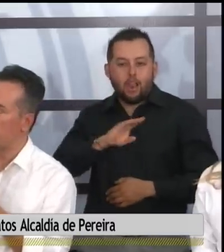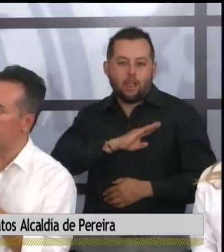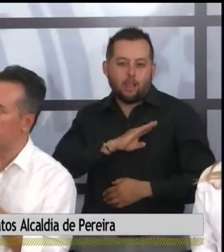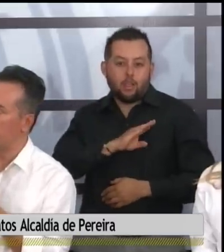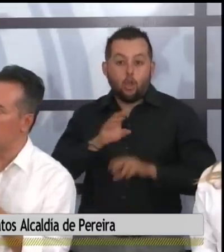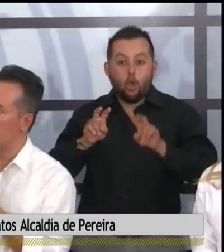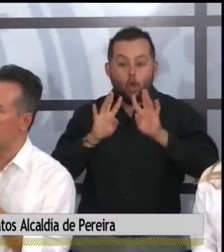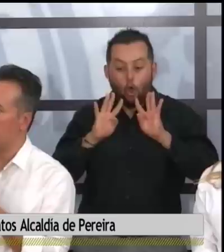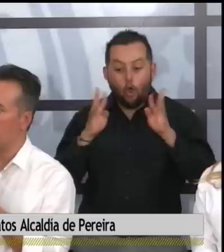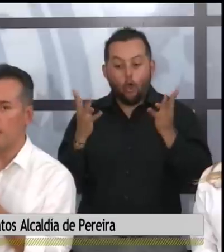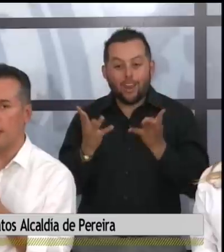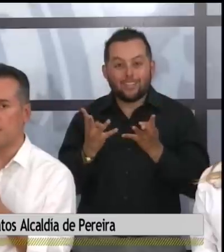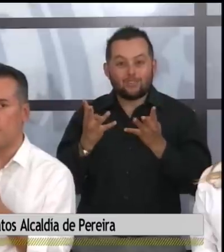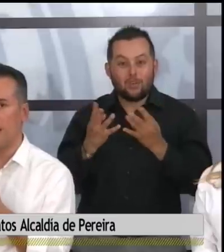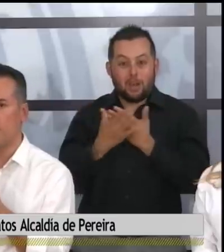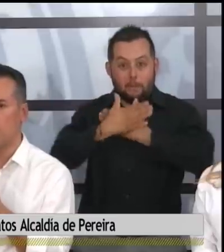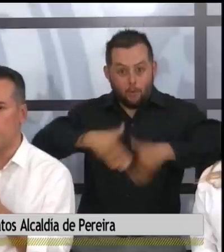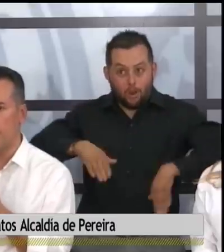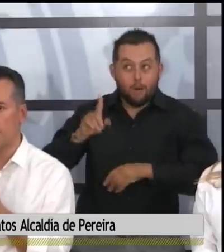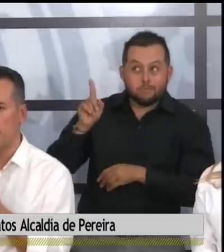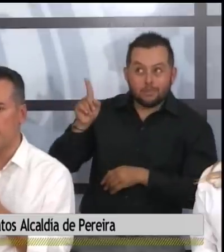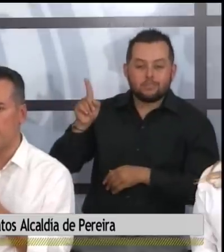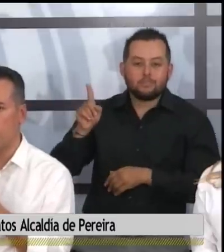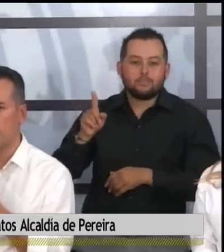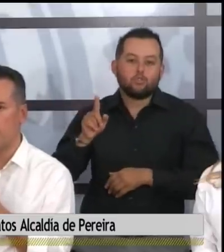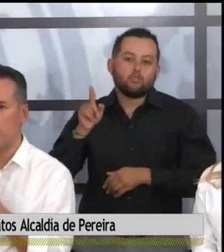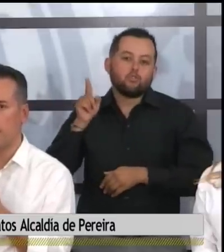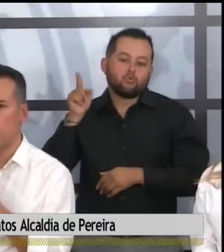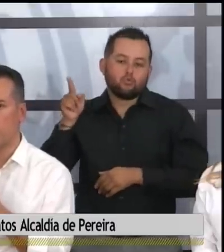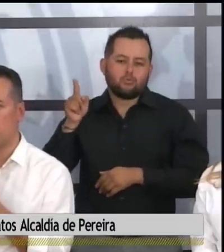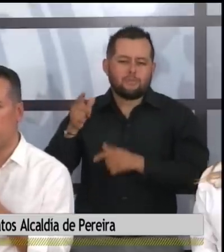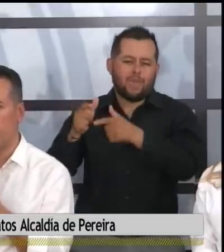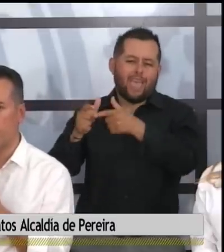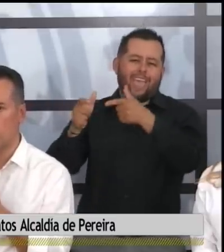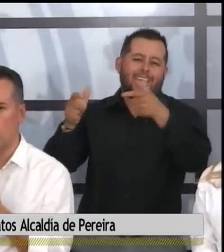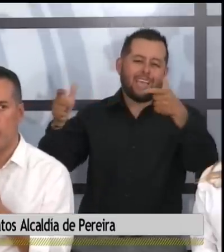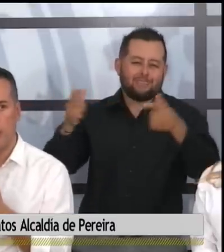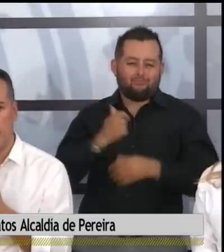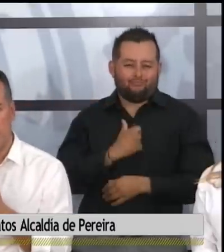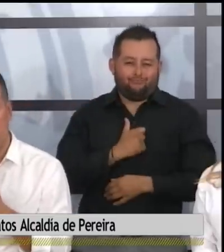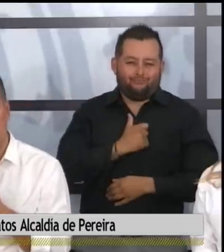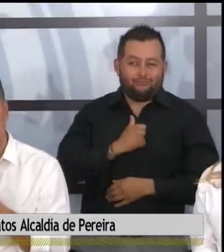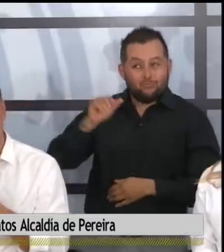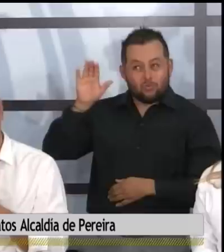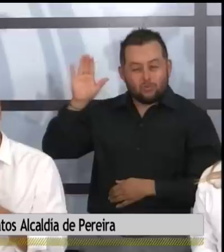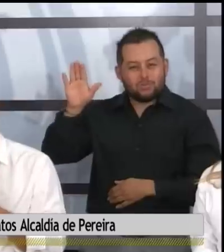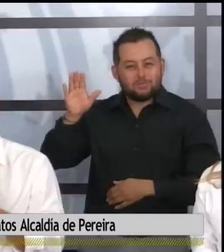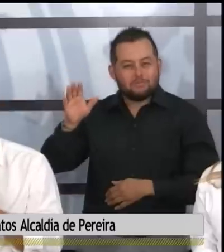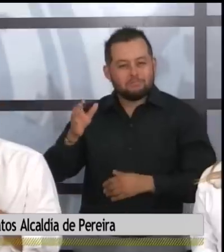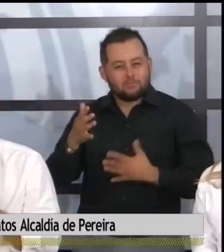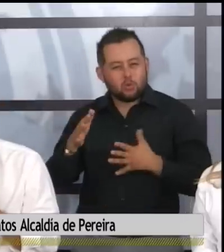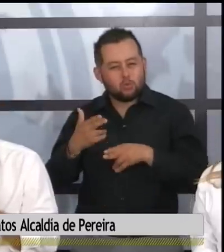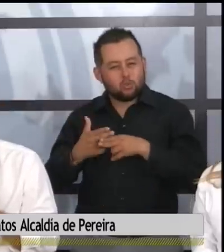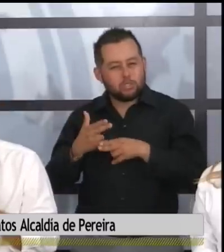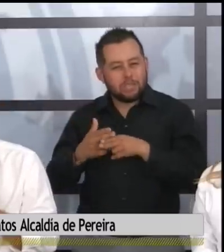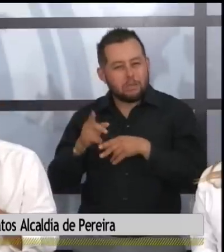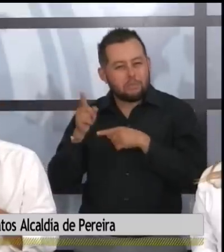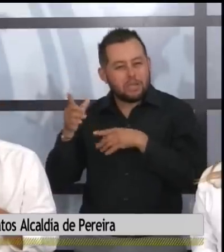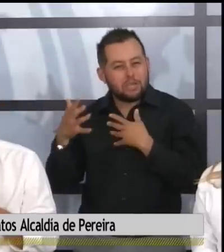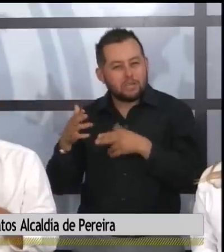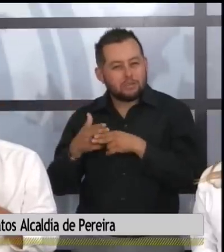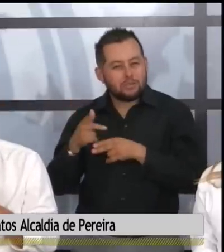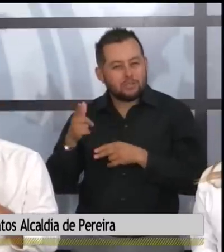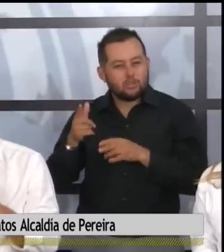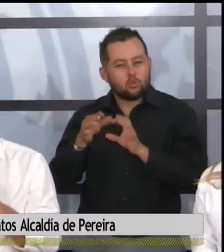Congreso de la República las toman las mayorías, que básicamente corresponden a esto que se denominó como la